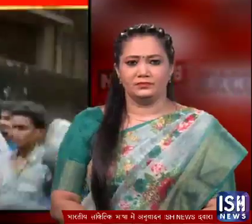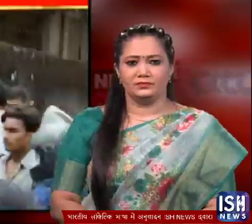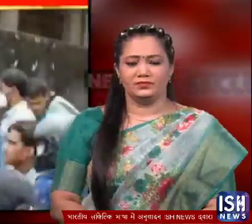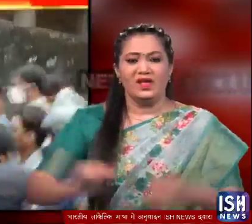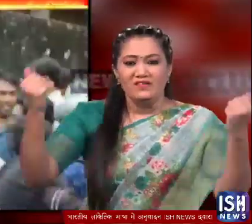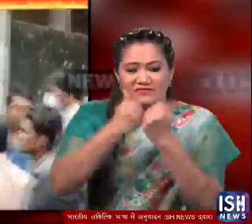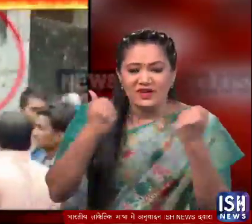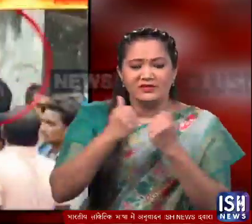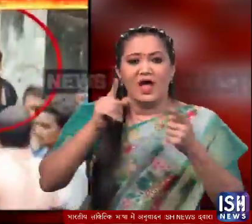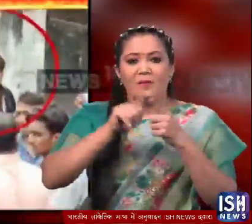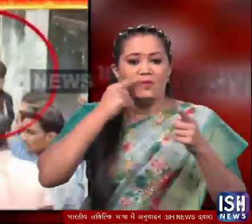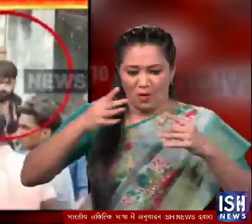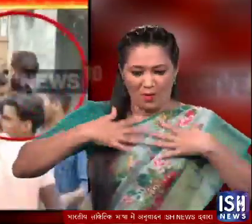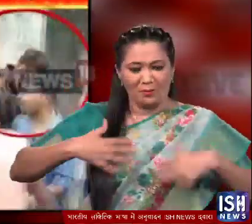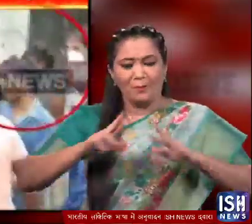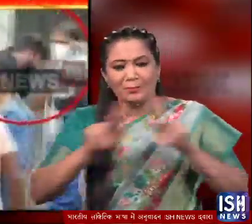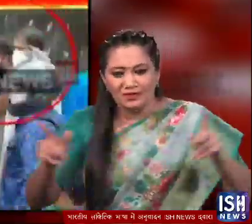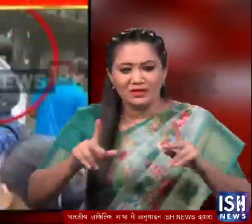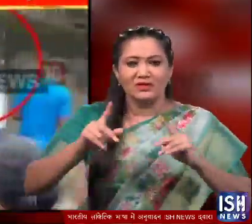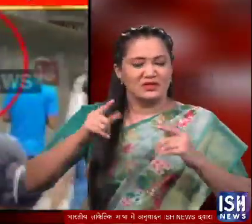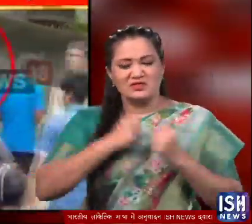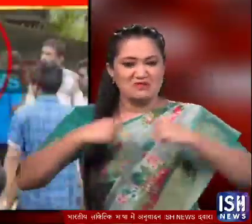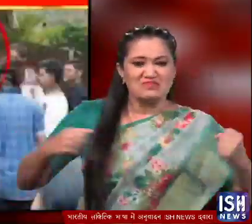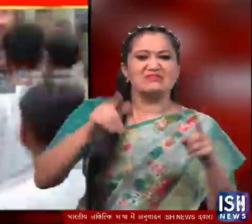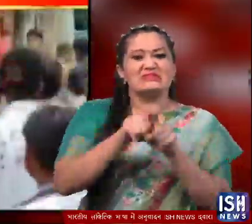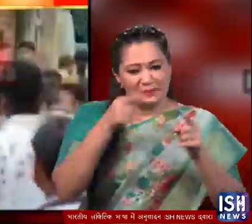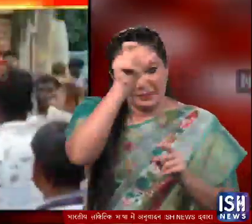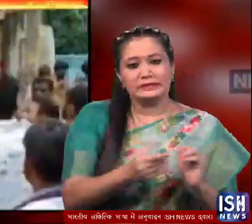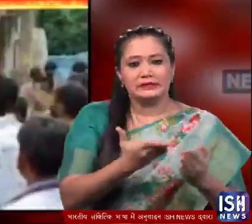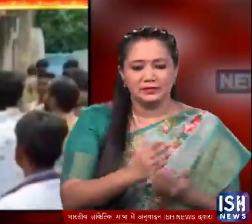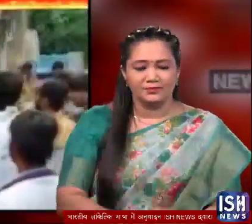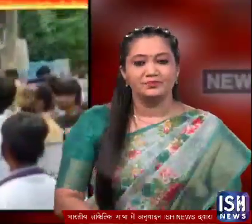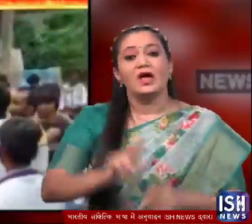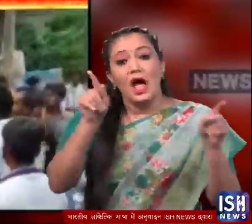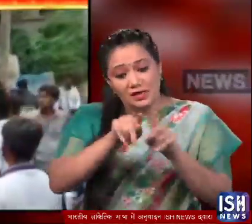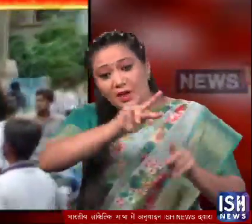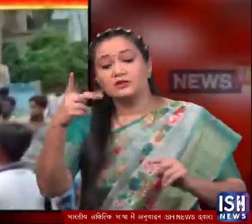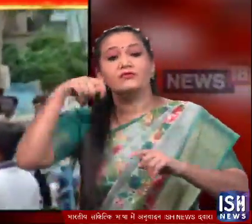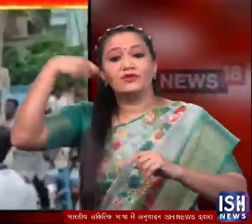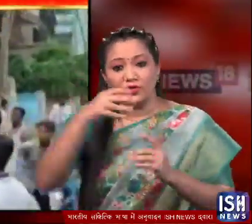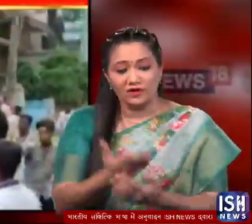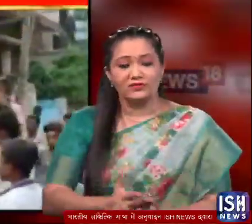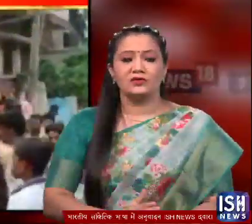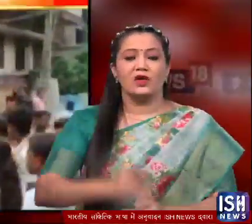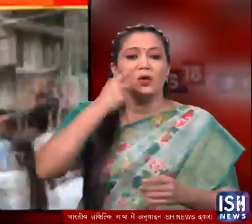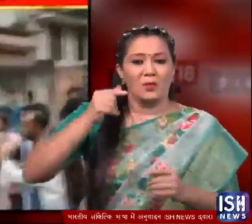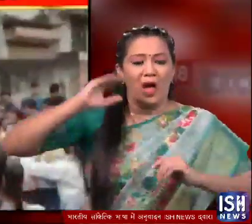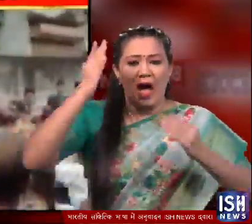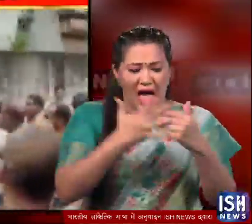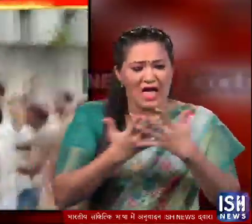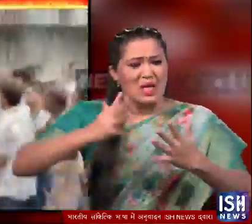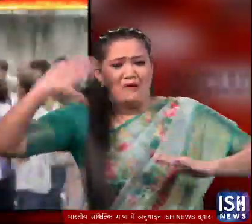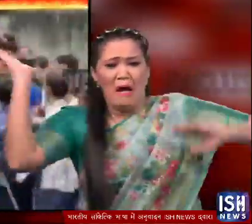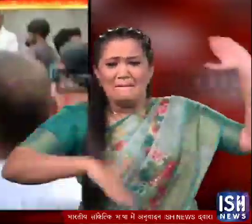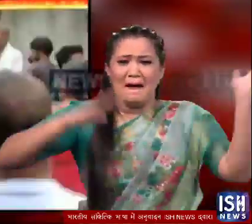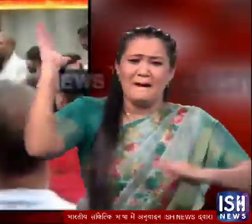इस मारपीट में एक लड़के की शर्ट भी फट गई, जो बाउंसर बताया जा रहा है। इससे जुड़ा एक और वीडियो सामने आया जिसमें कुछ लोग इस लड़के पर हाथ